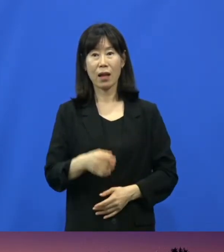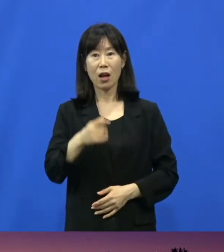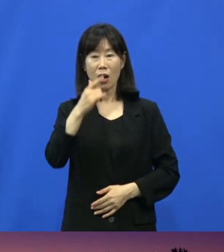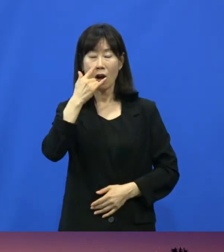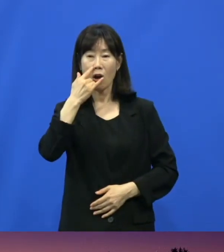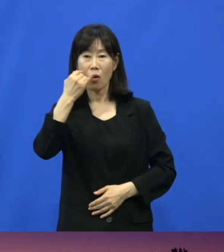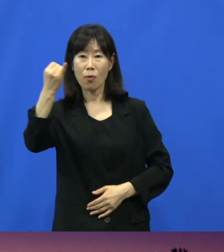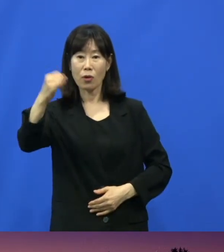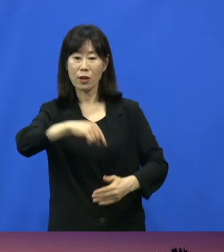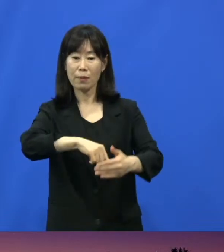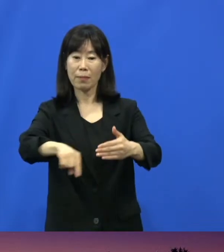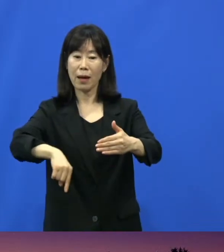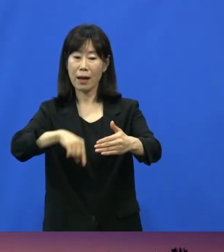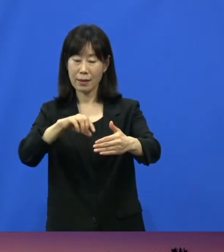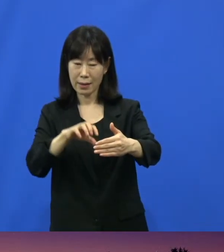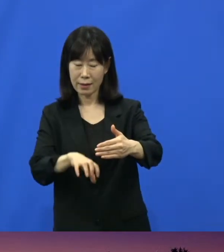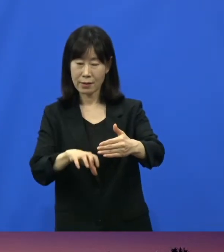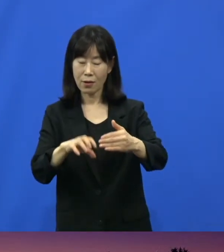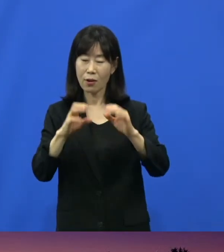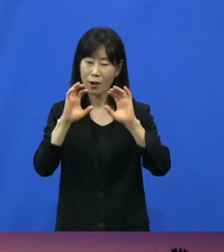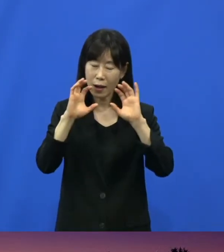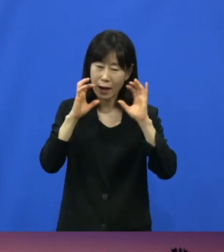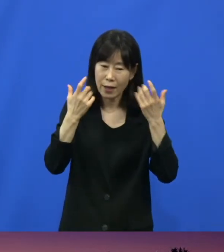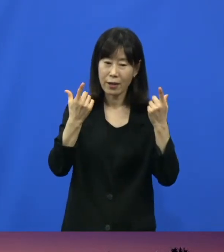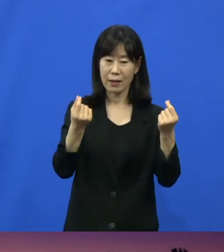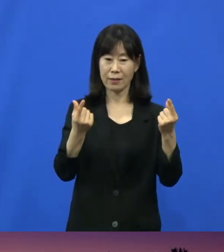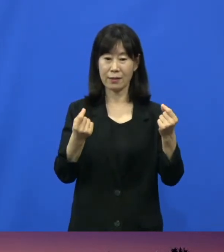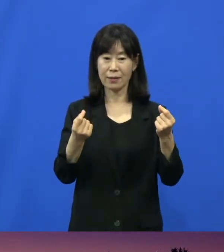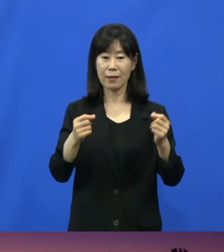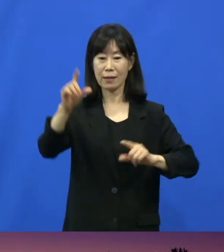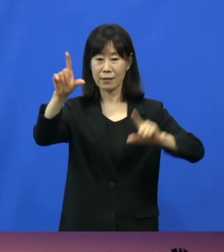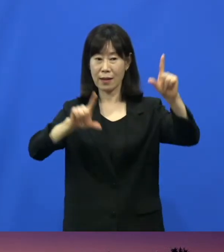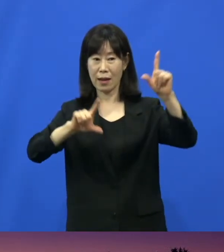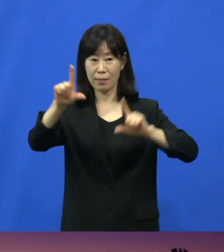내 영혼이 젖된 아이와 같은 삶을 경험해 보신 적이 있습니다.